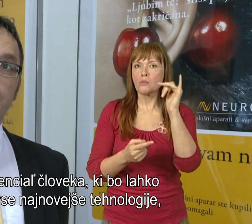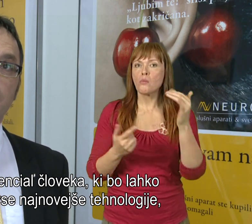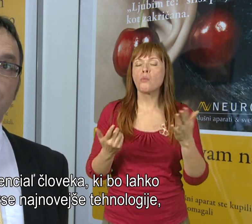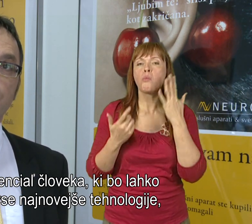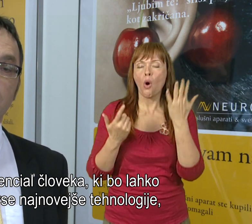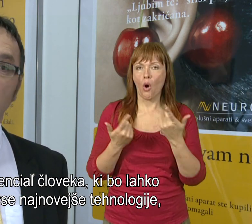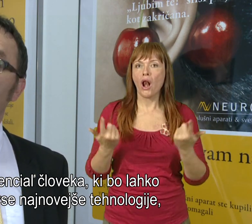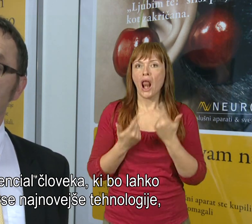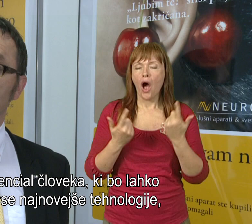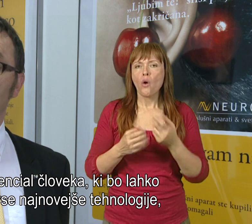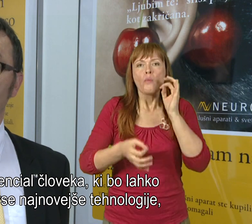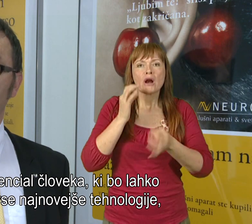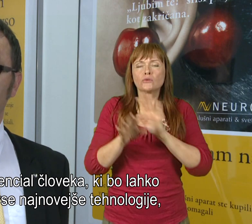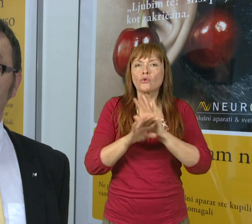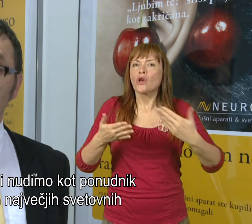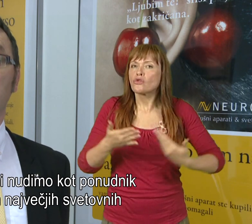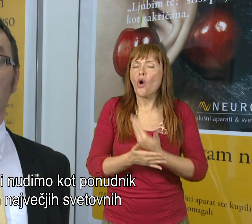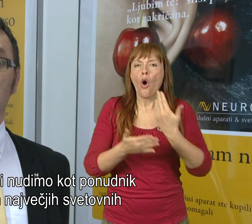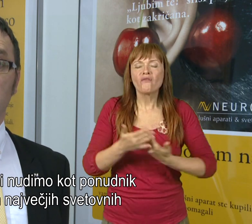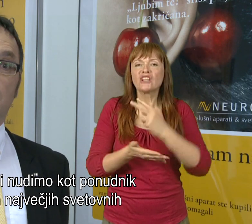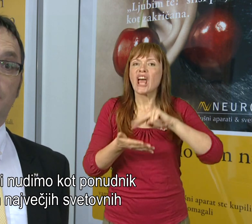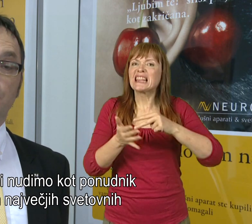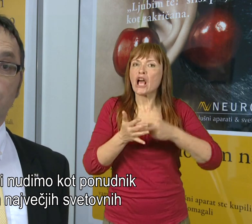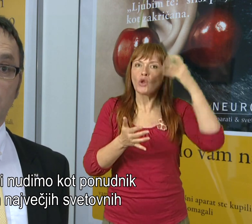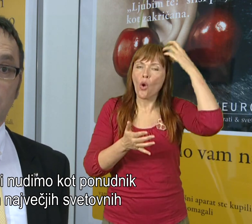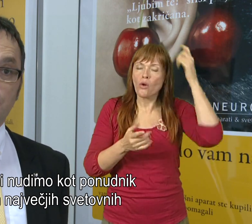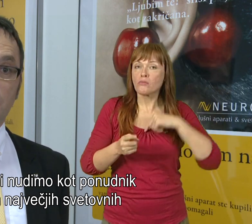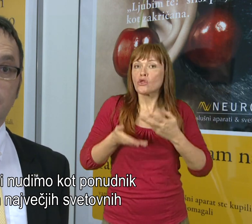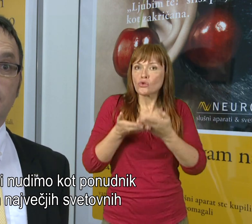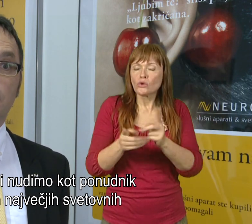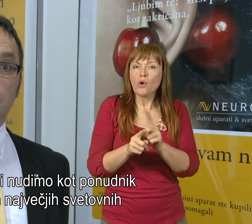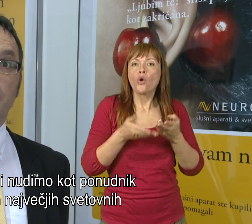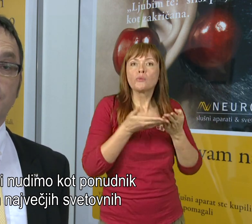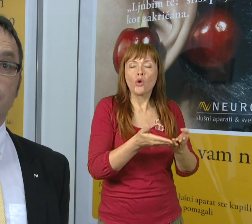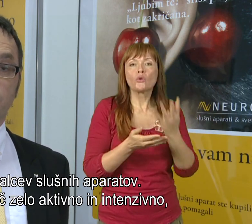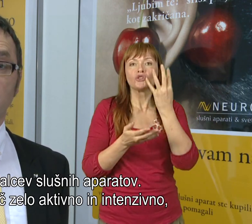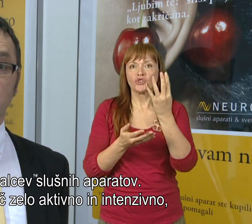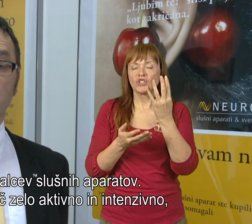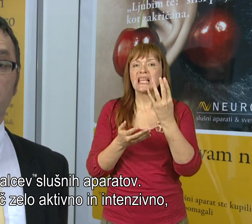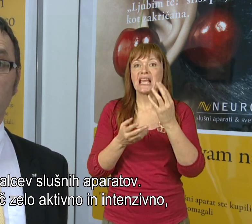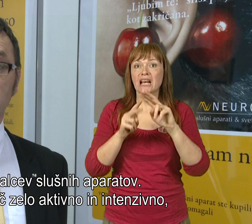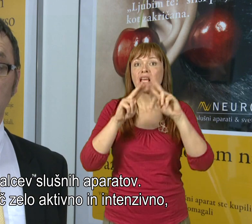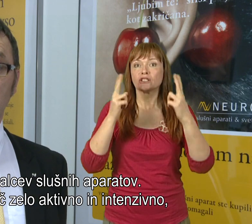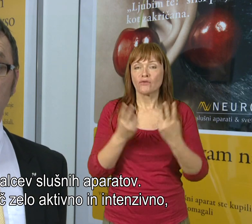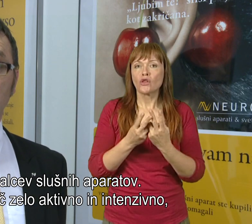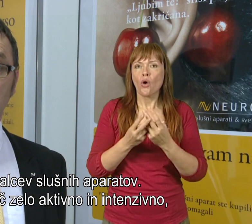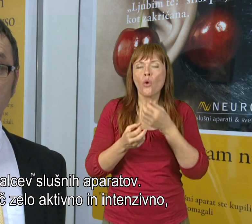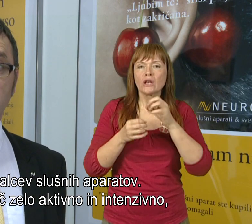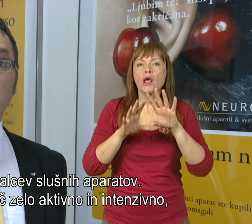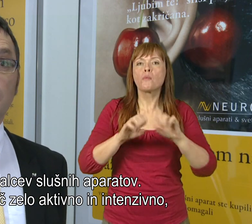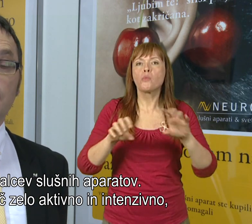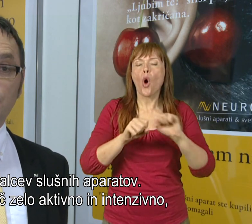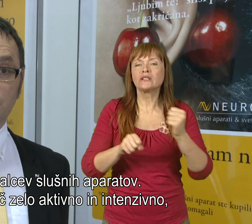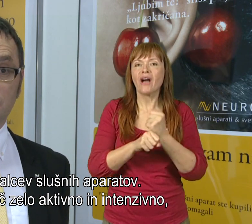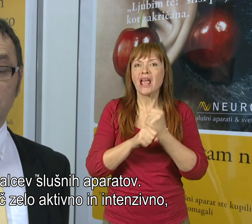lahko preizkusil vse najnovejše tehnologije, ki jih mi nudimo kot ponudnik 4 svetovnih največjih proizvajalcev slušnih aparatov. Miha namreč